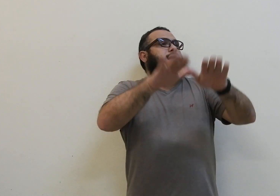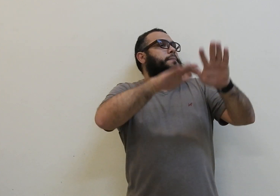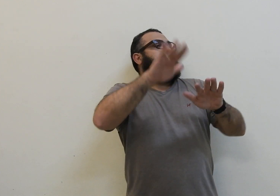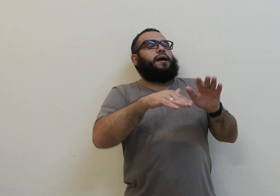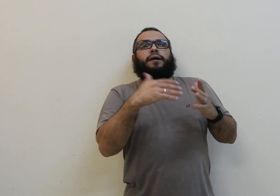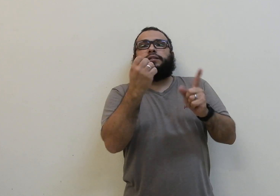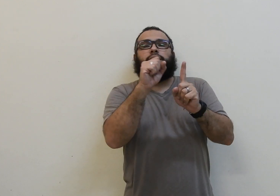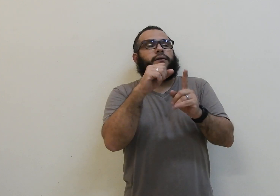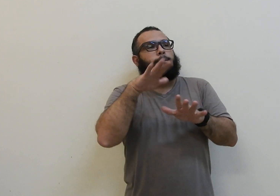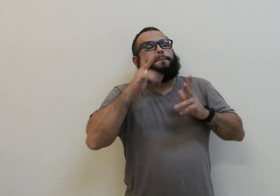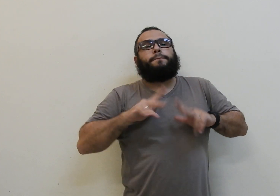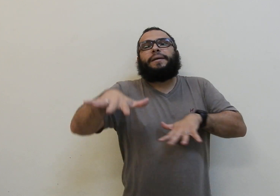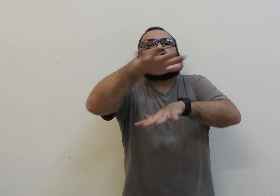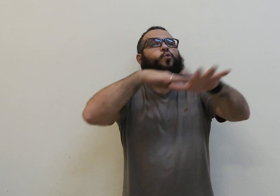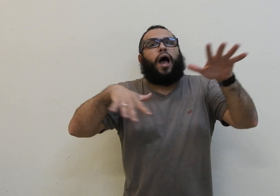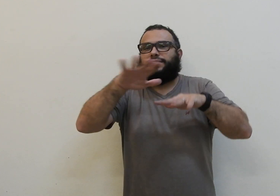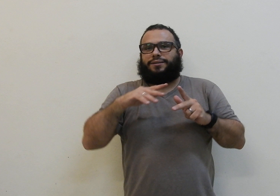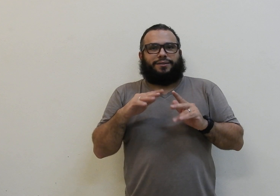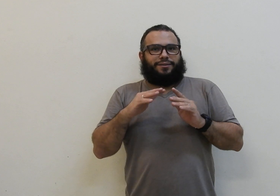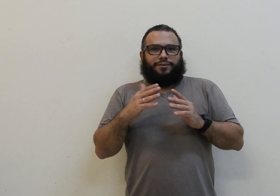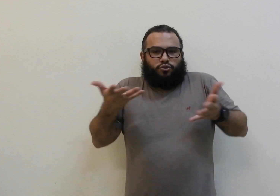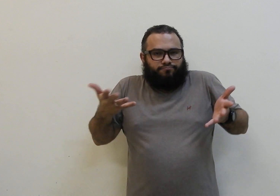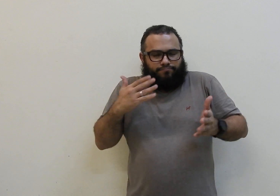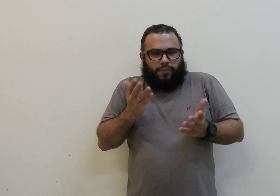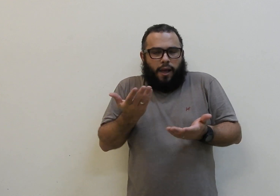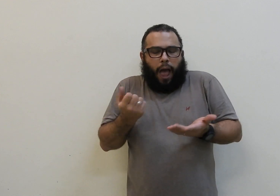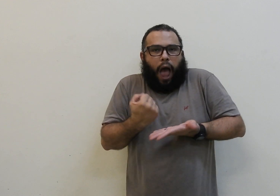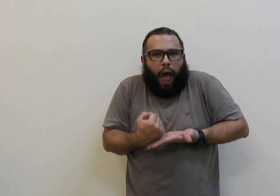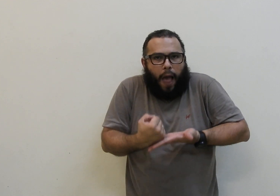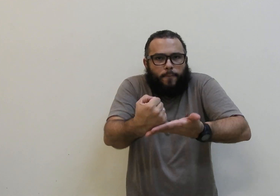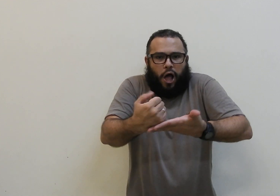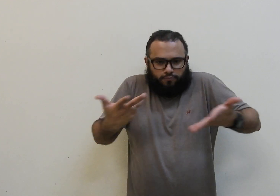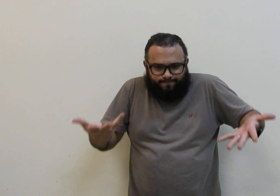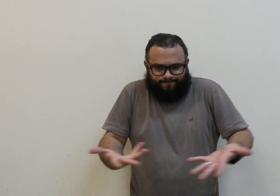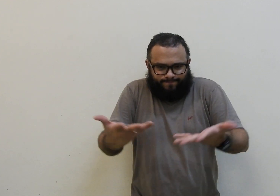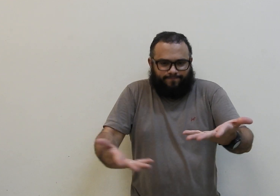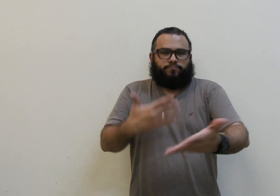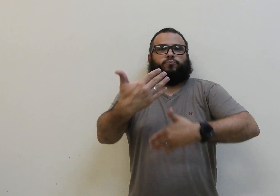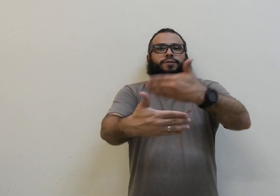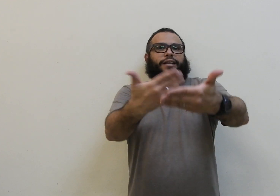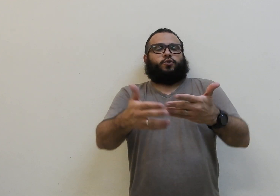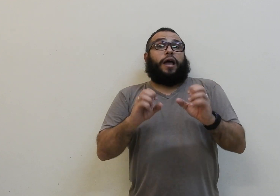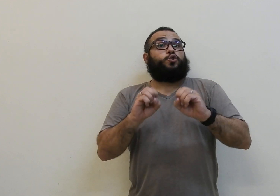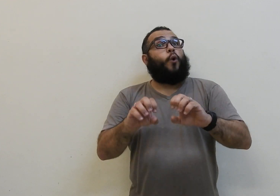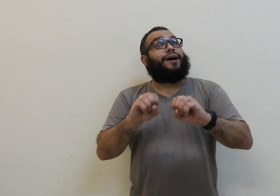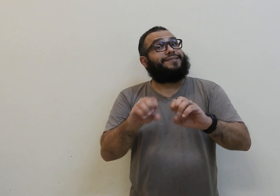comunicação como uma língua estabelecida por essa comunidade, por essas pessoas que estão em volta dessa pessoa,